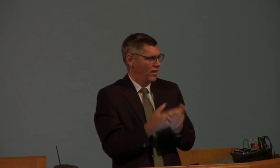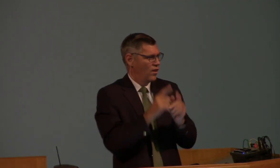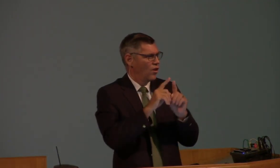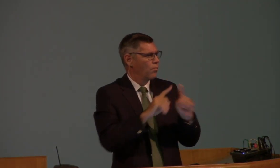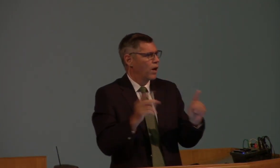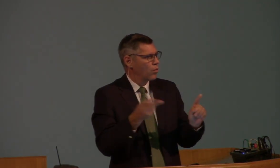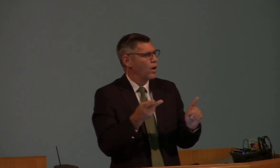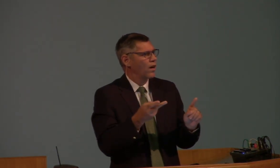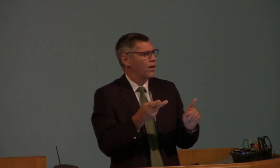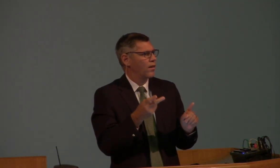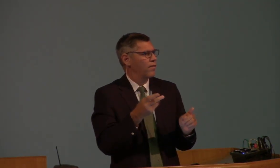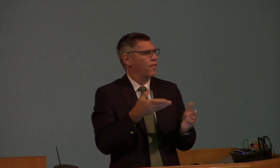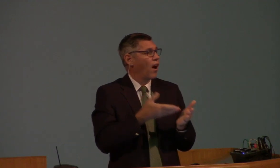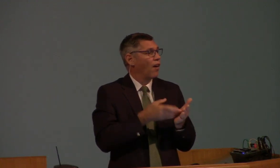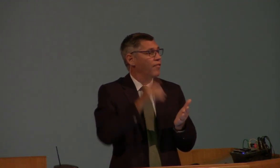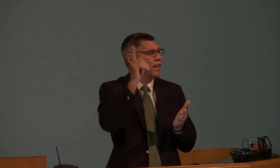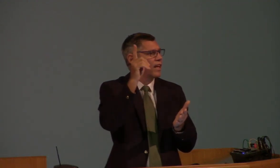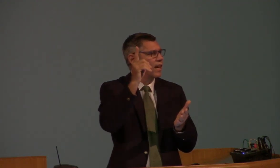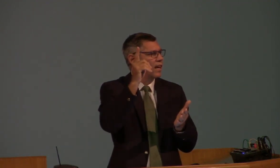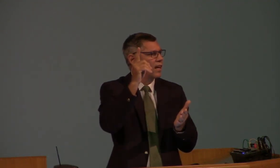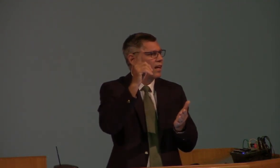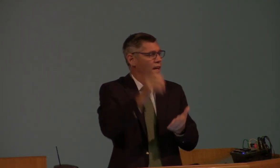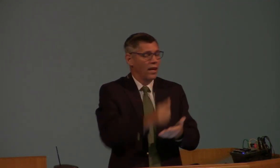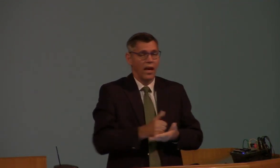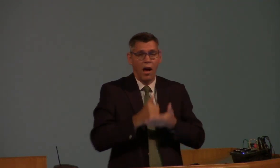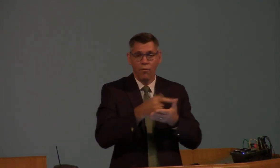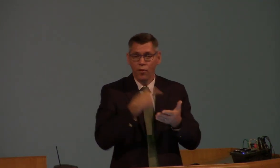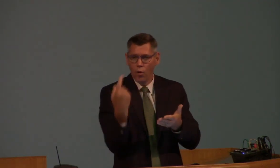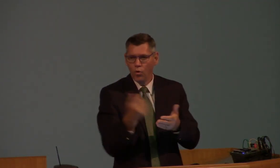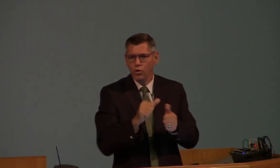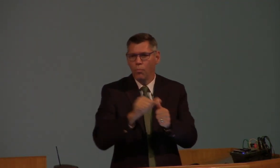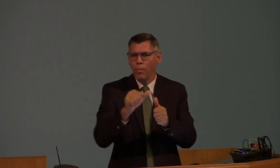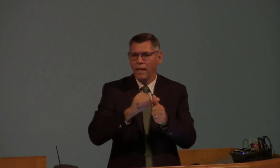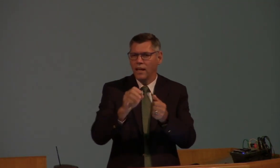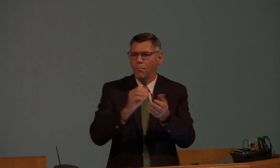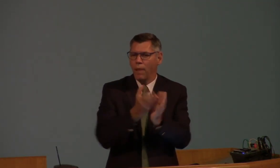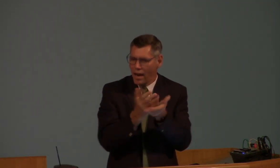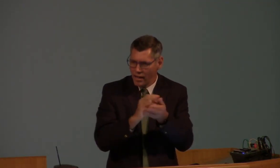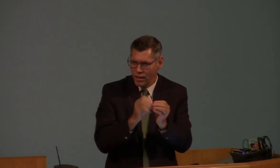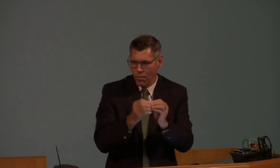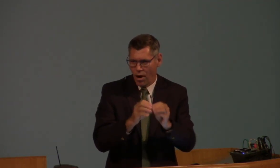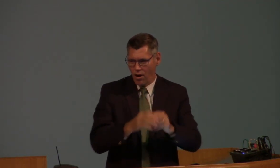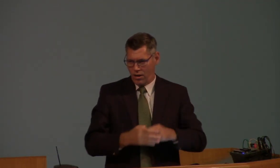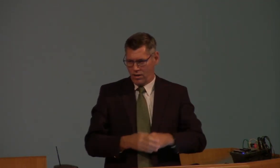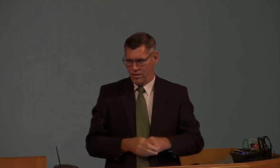maar ook vra vir die Here, help vir ons om beter planne te maak,